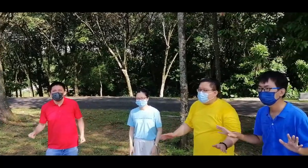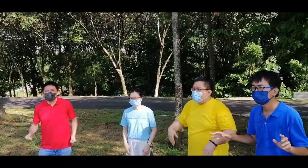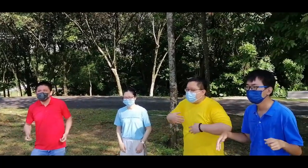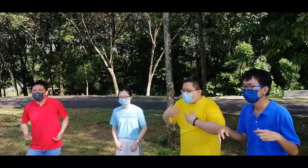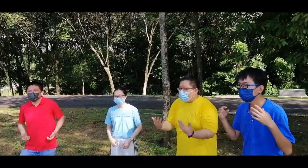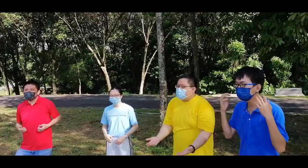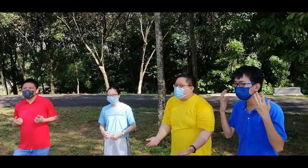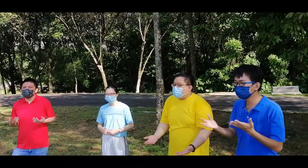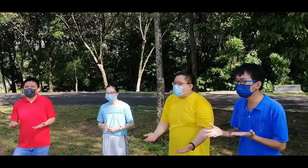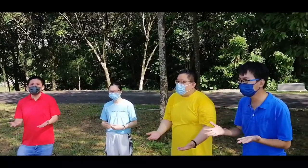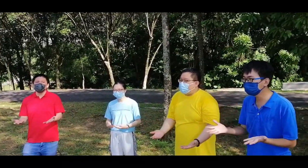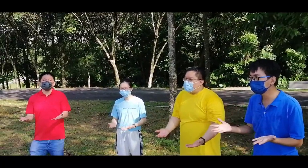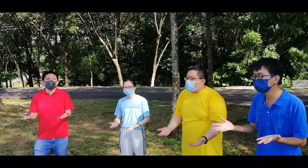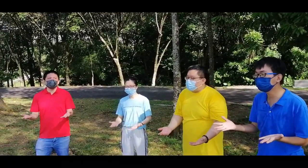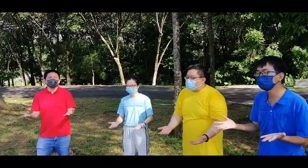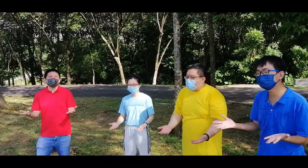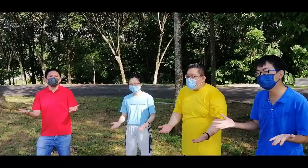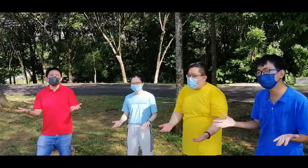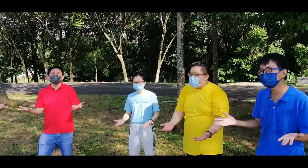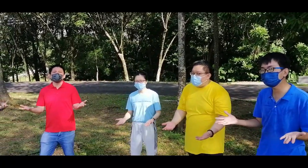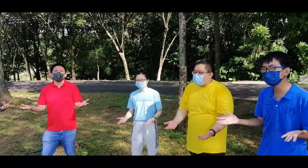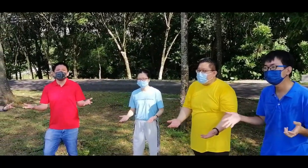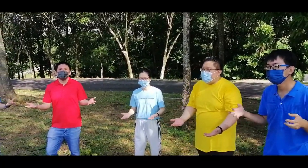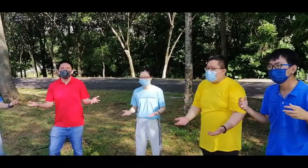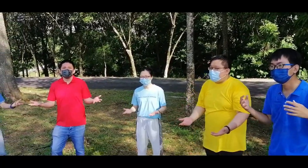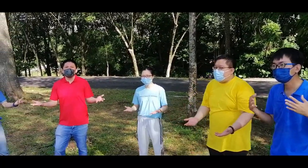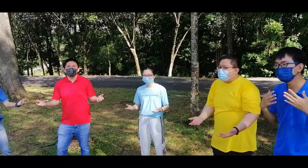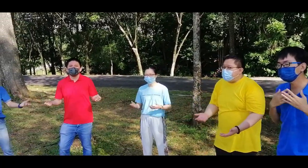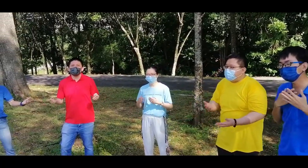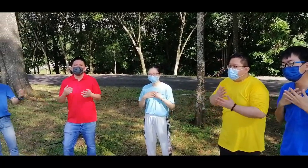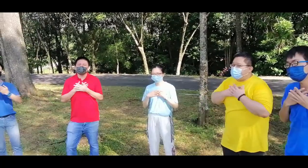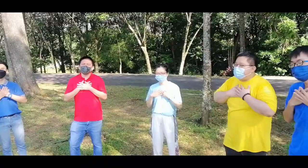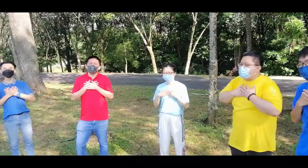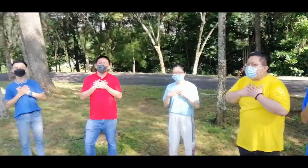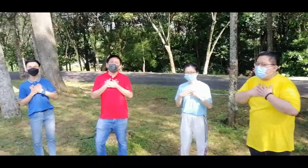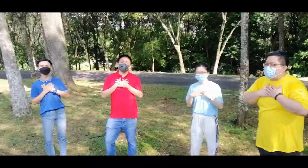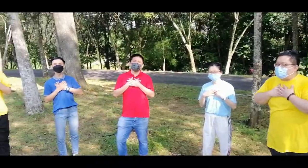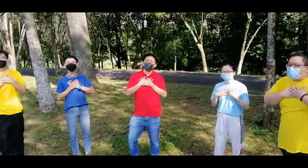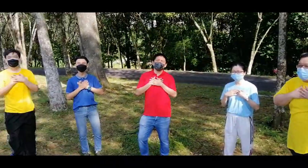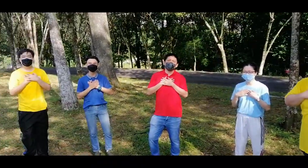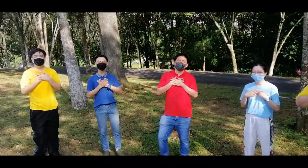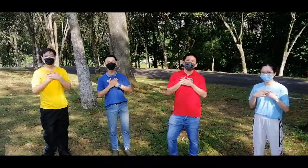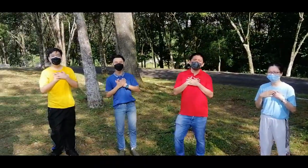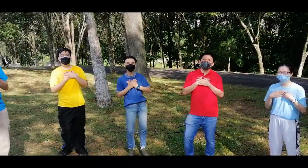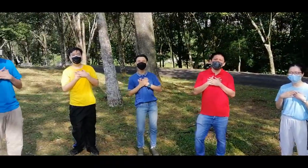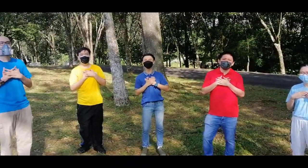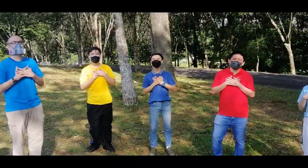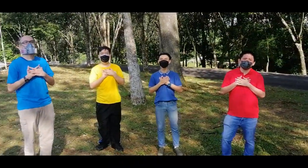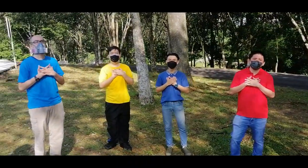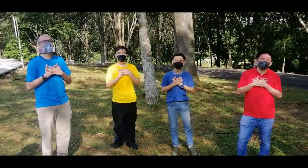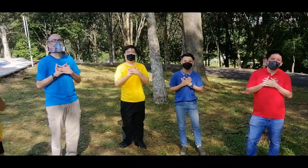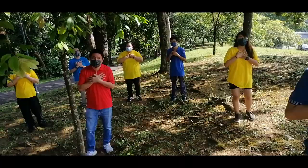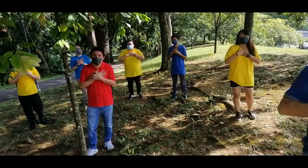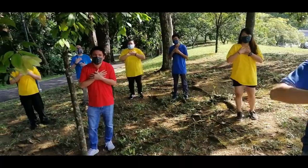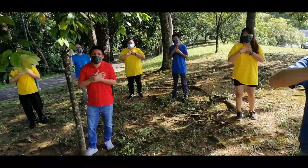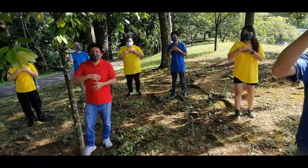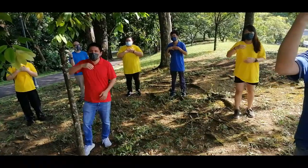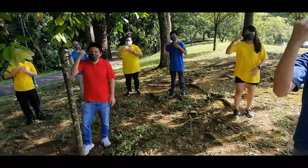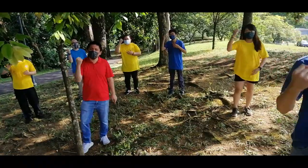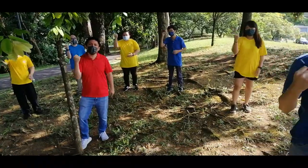这残酷的冬天，我们要抵住恶变，勇敢跨